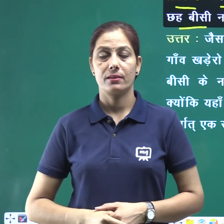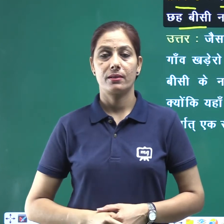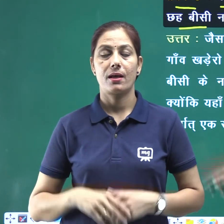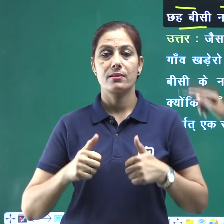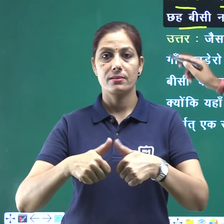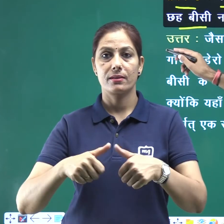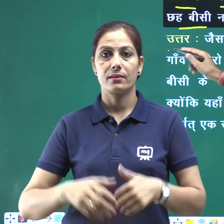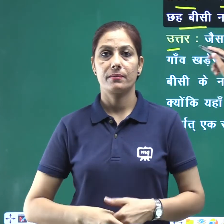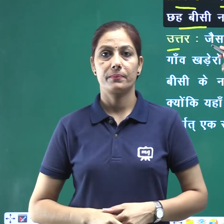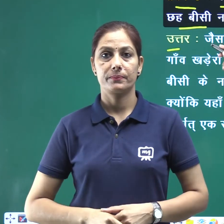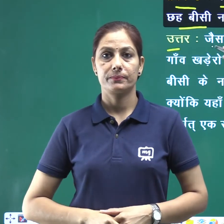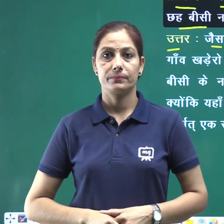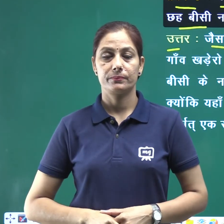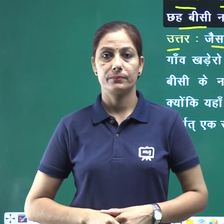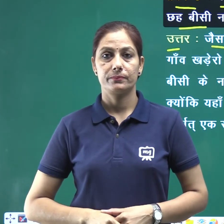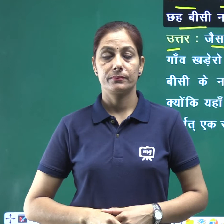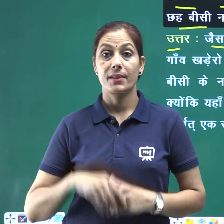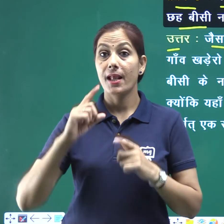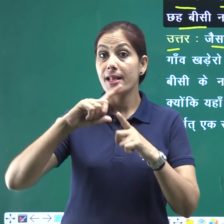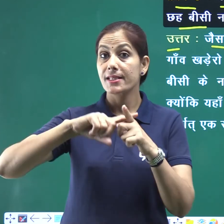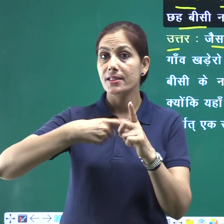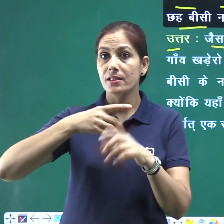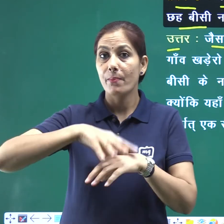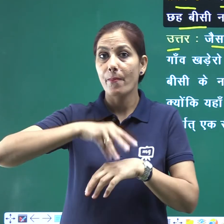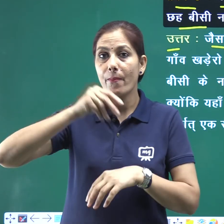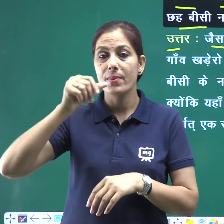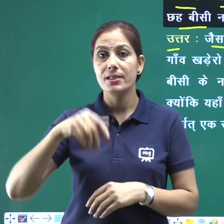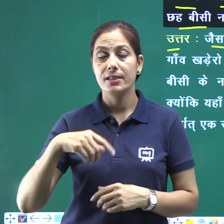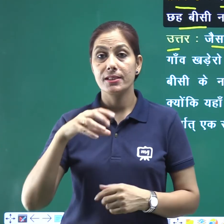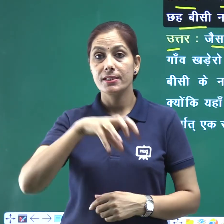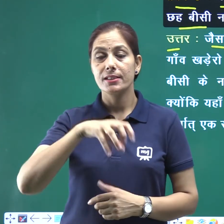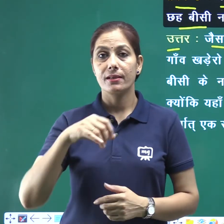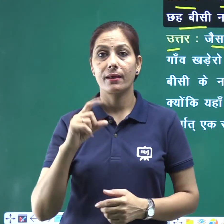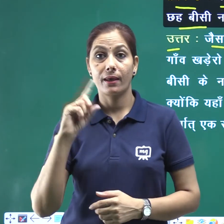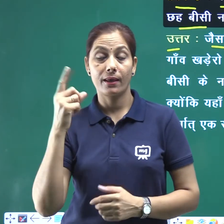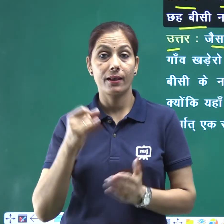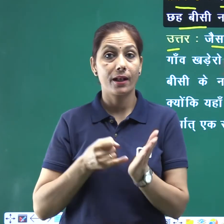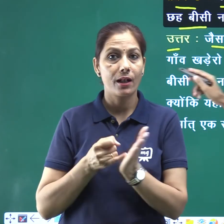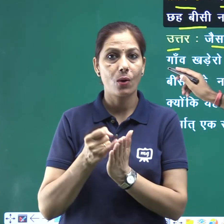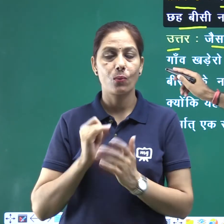उत्तर है, जैसलमेर जिले के एक गांव